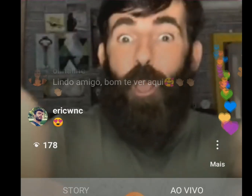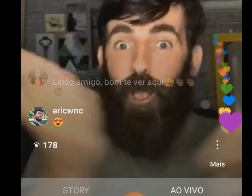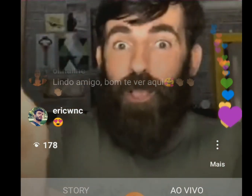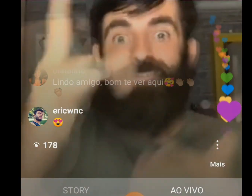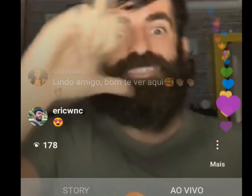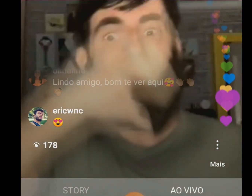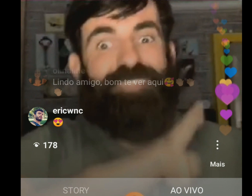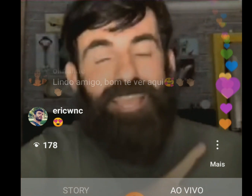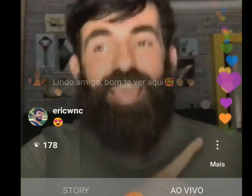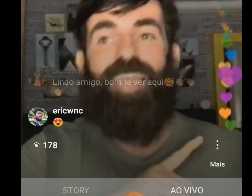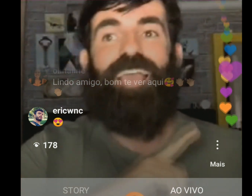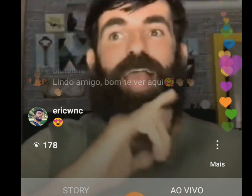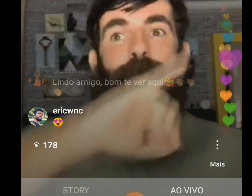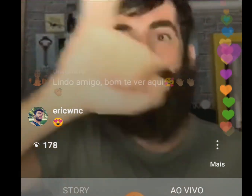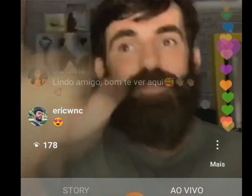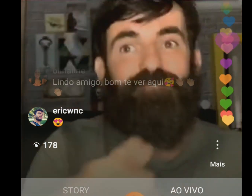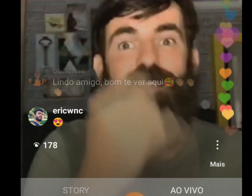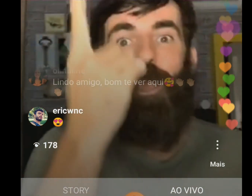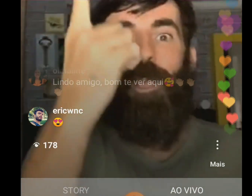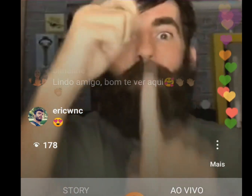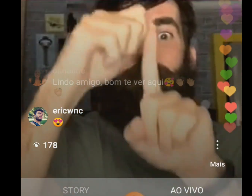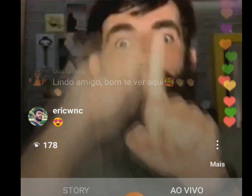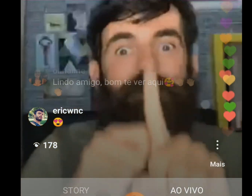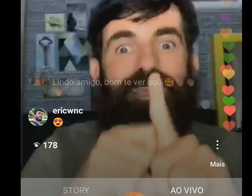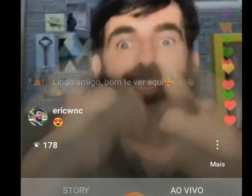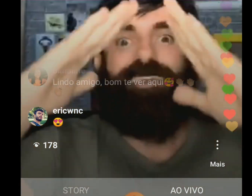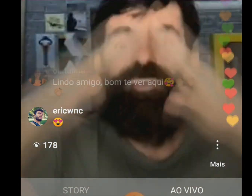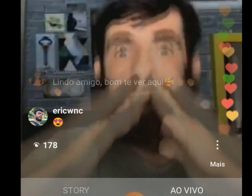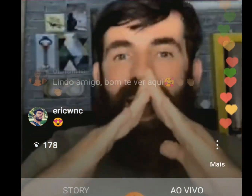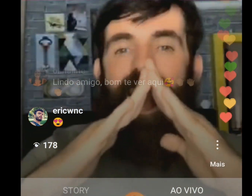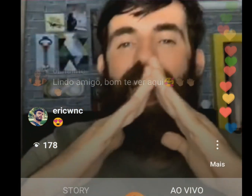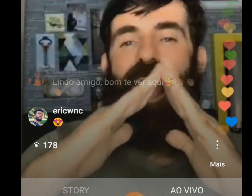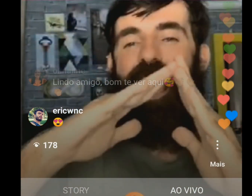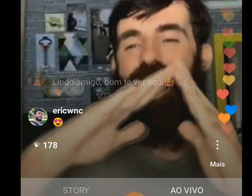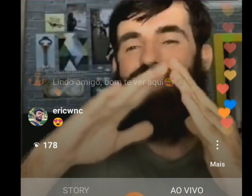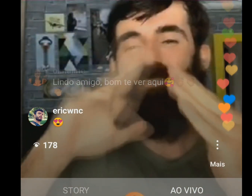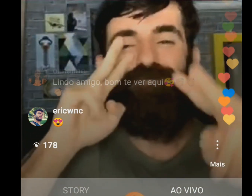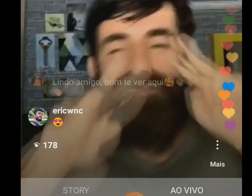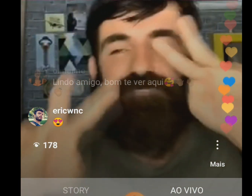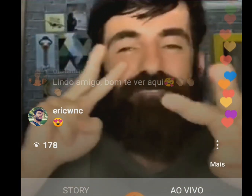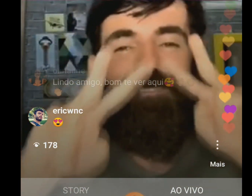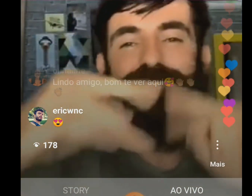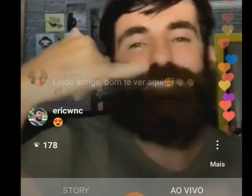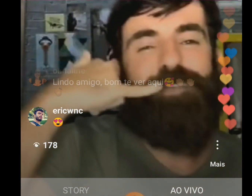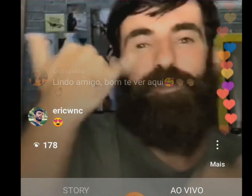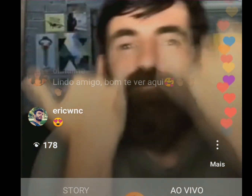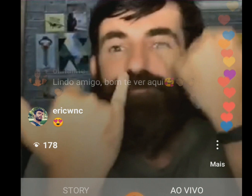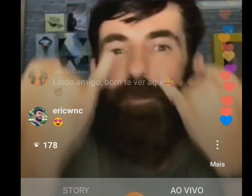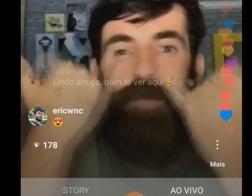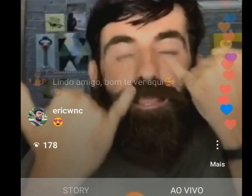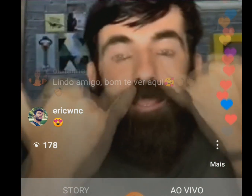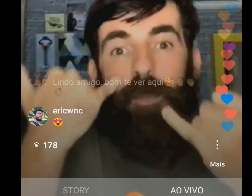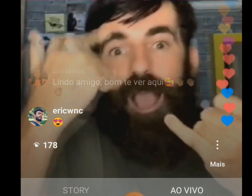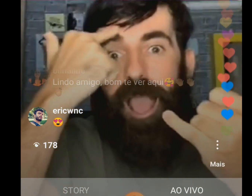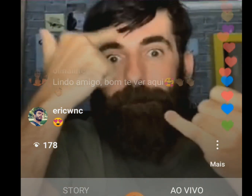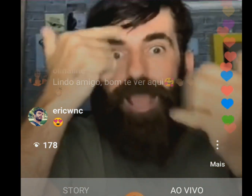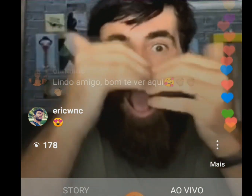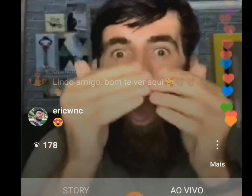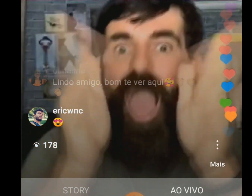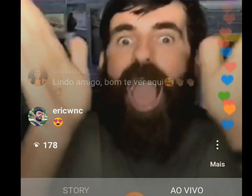muita informação. Hoje, né, as pessoas têm que aproveitar esse tempo, porque vão ficar vários meses em casa. Então vejam, procurem informação